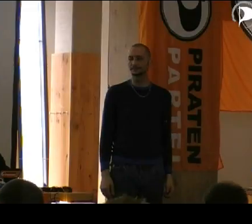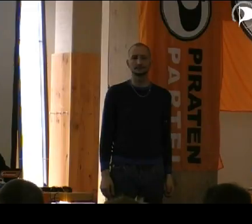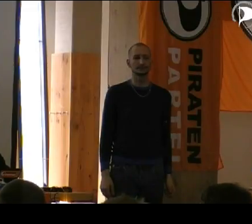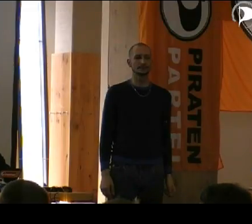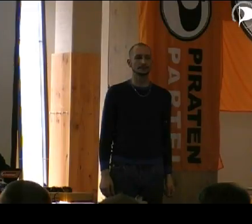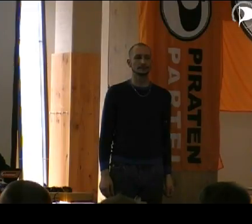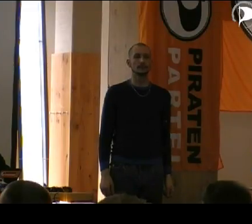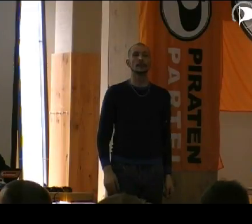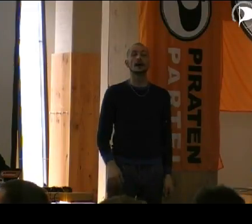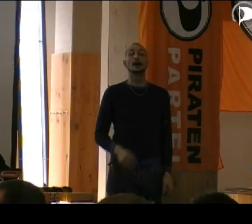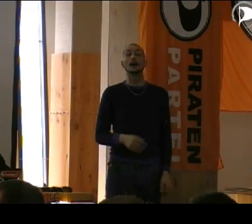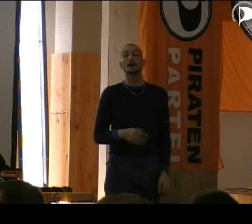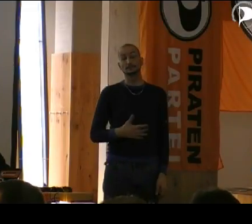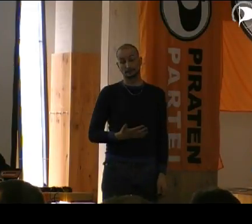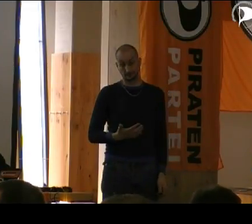also